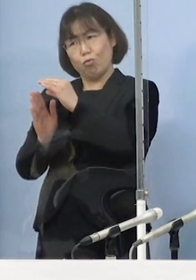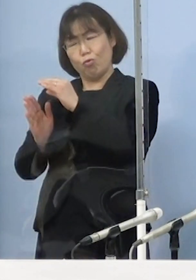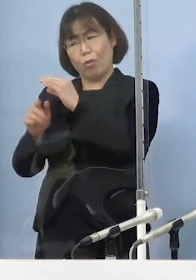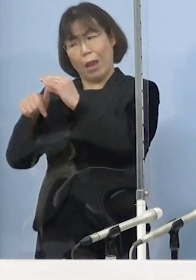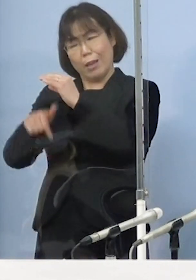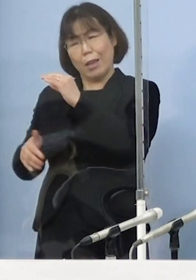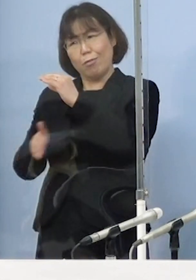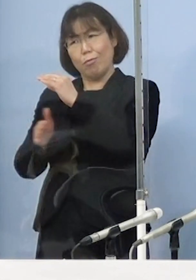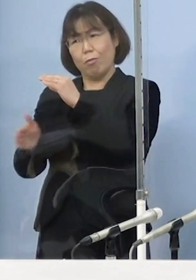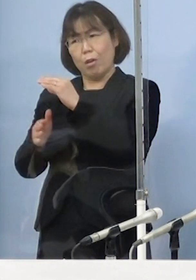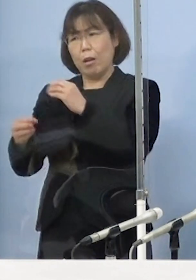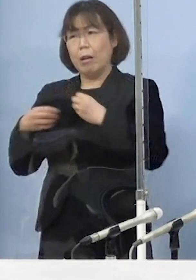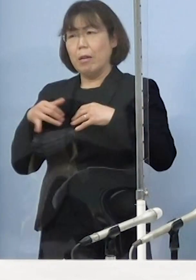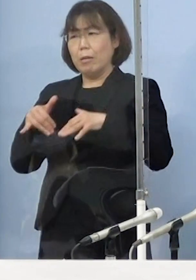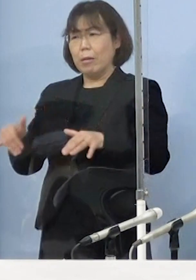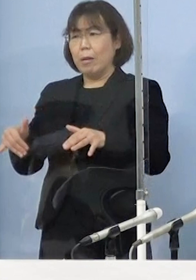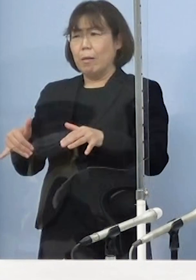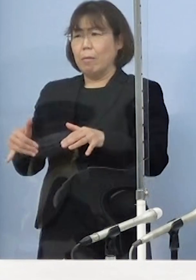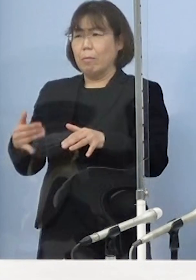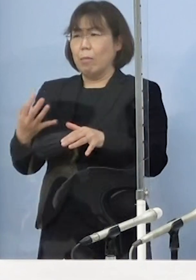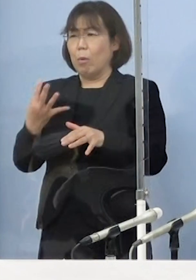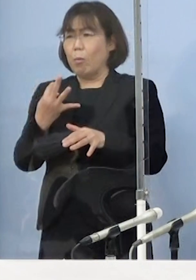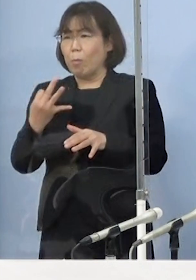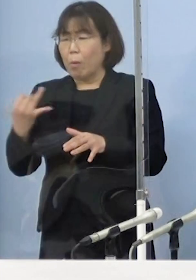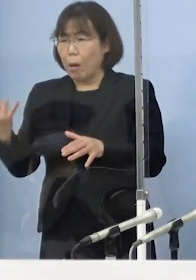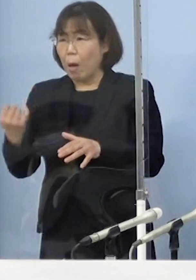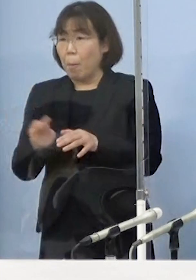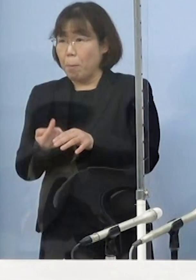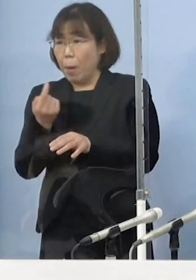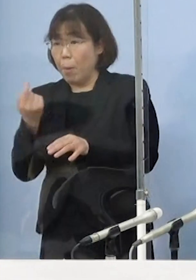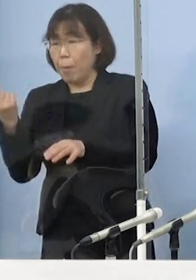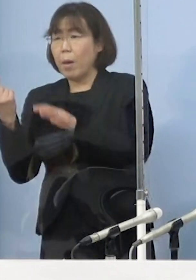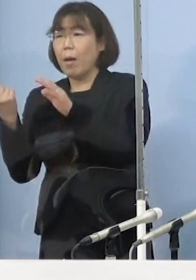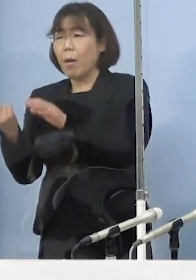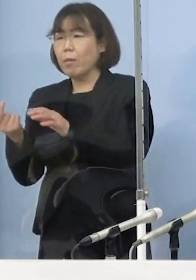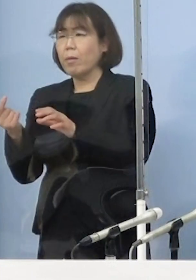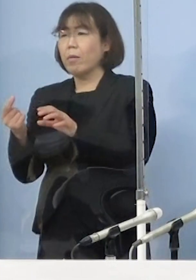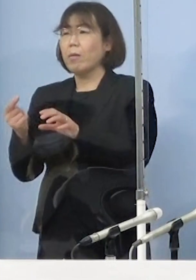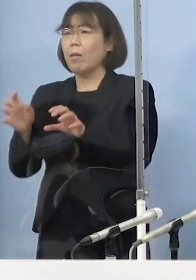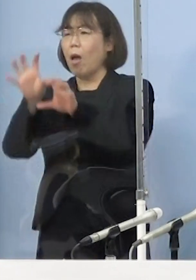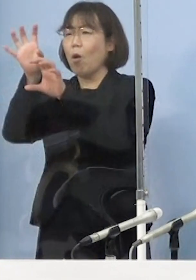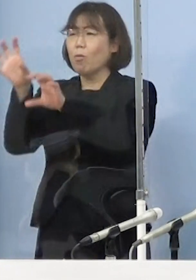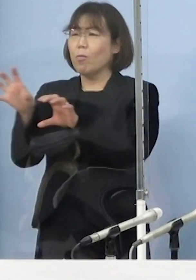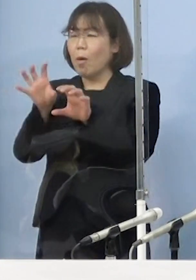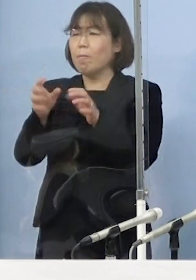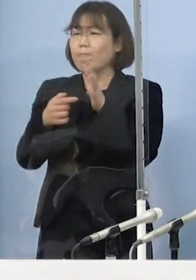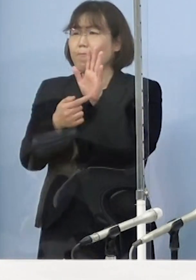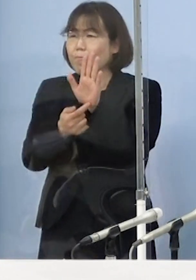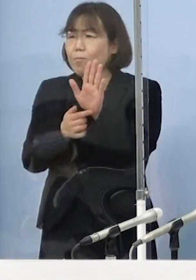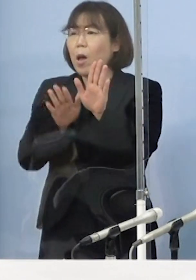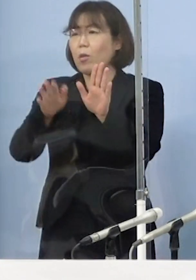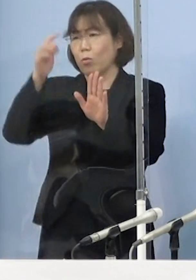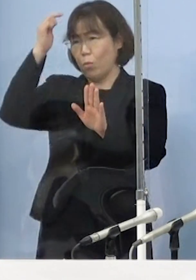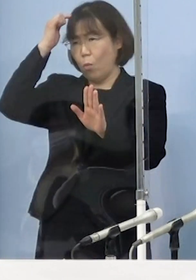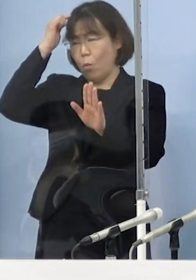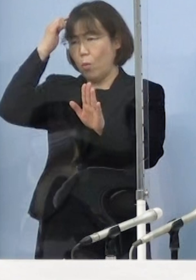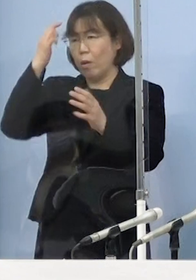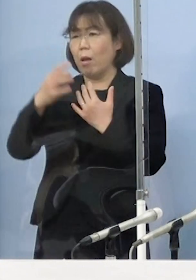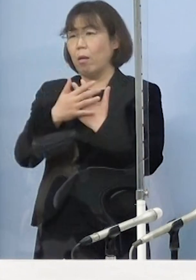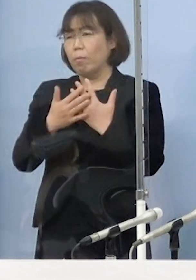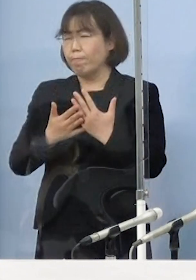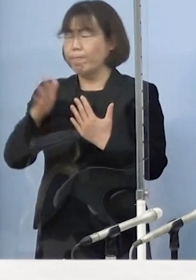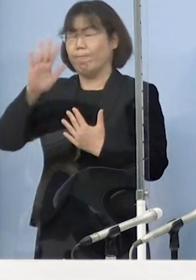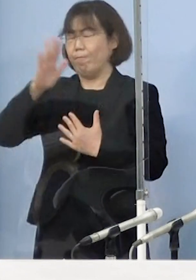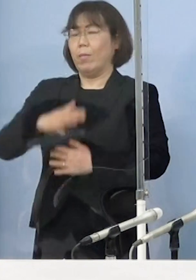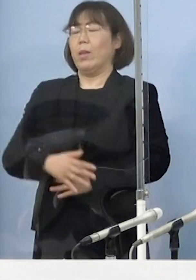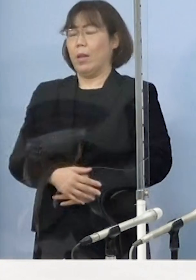下旬、こうしたことが襲ってくるということになりますので、決して気を緩めることなく、まず当